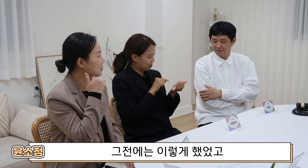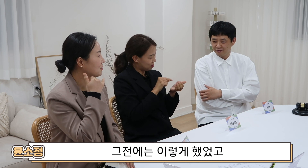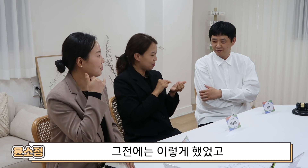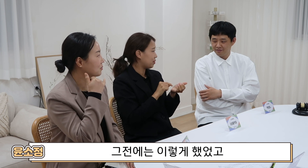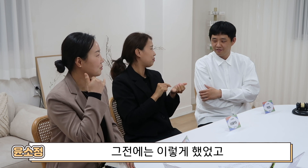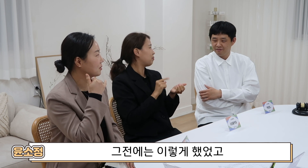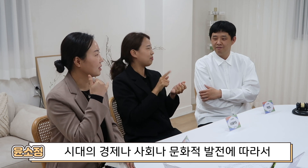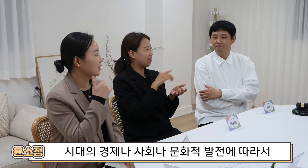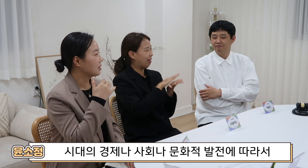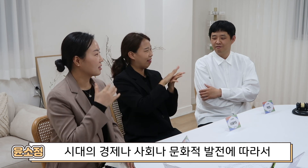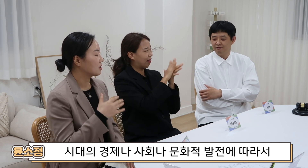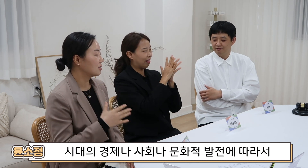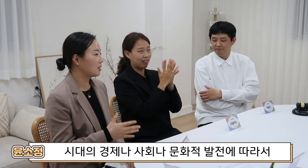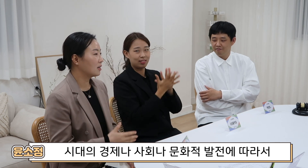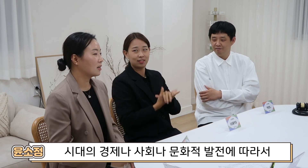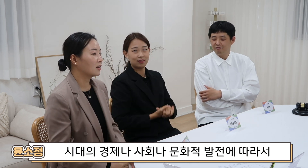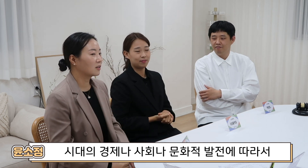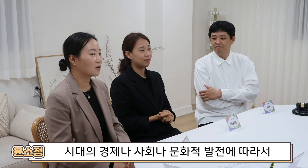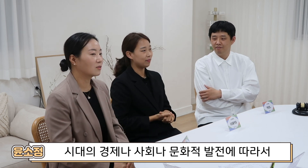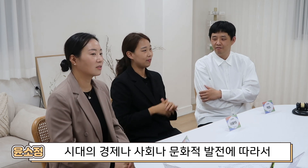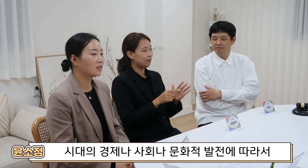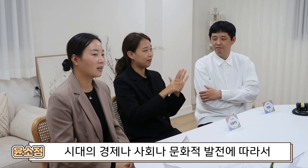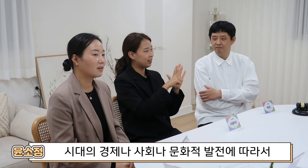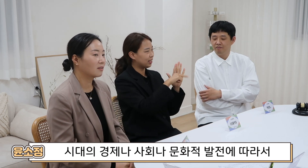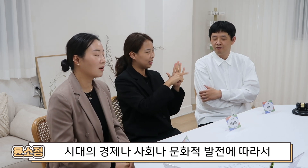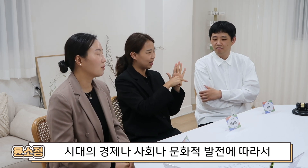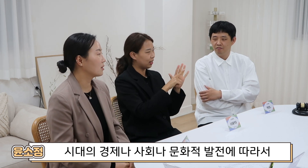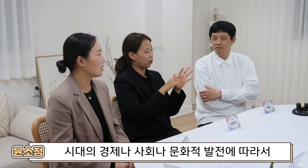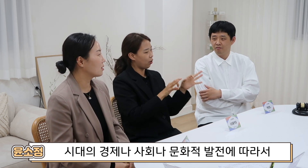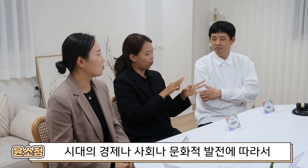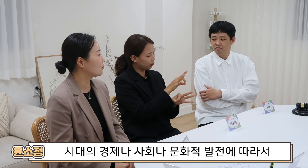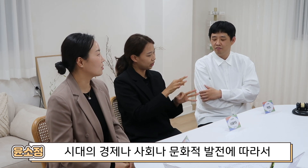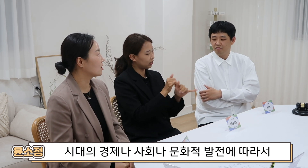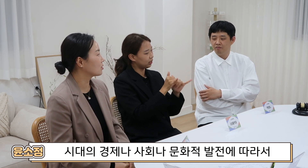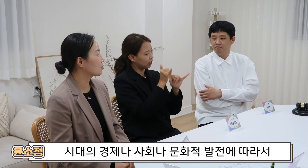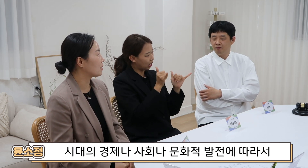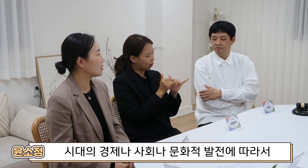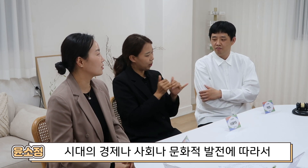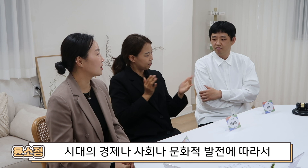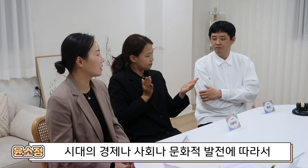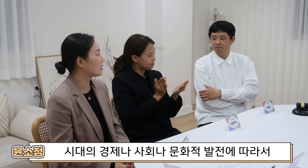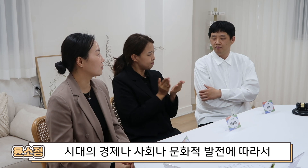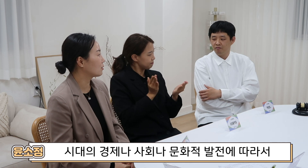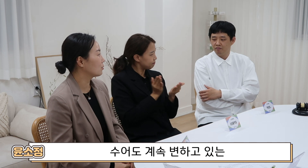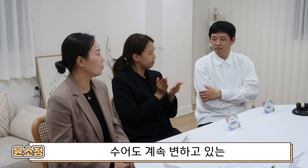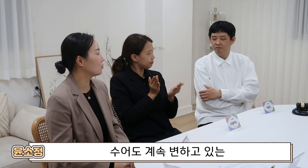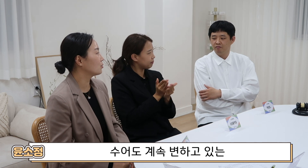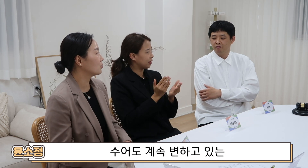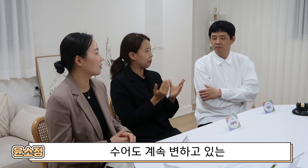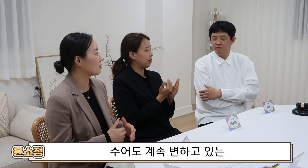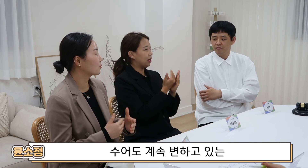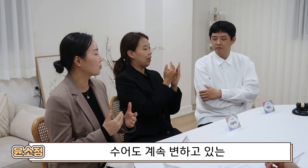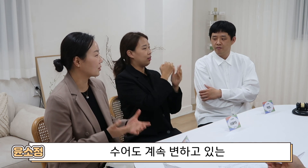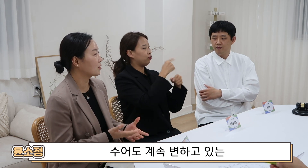이렇게 했었고 시대의 경제나 사회나 문화적 발전에 따라서 수어도 계속